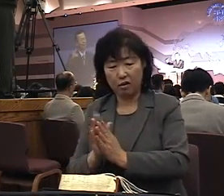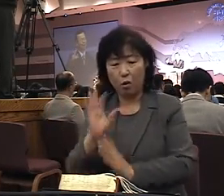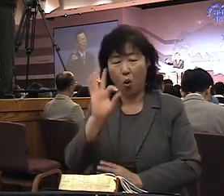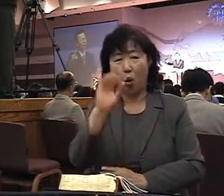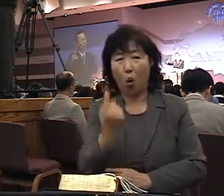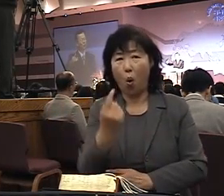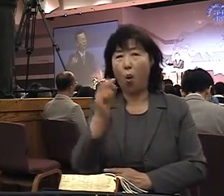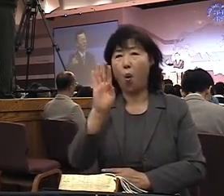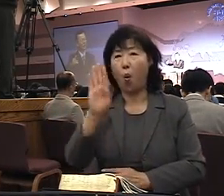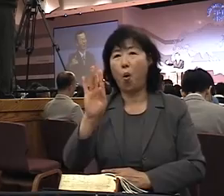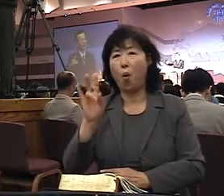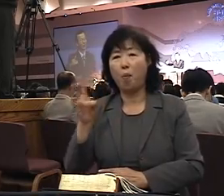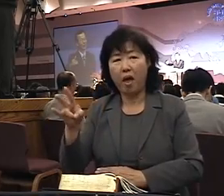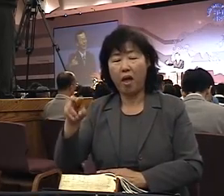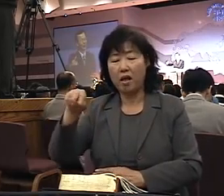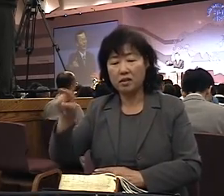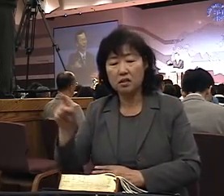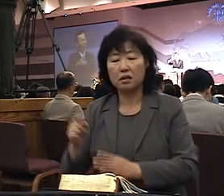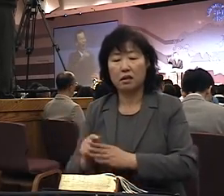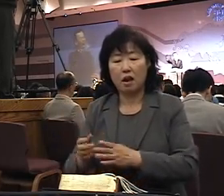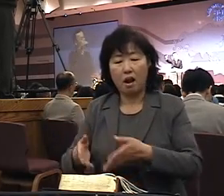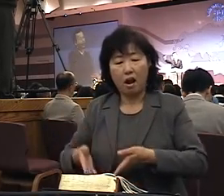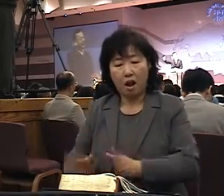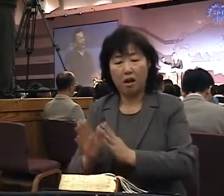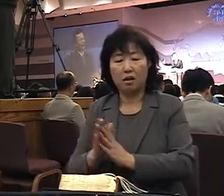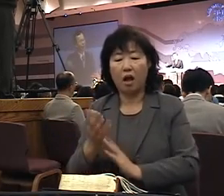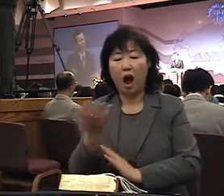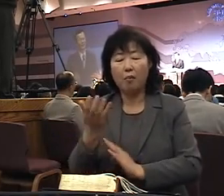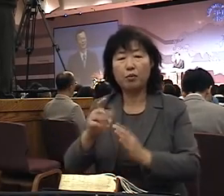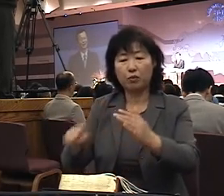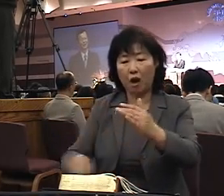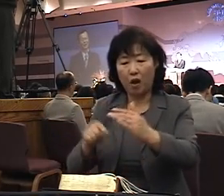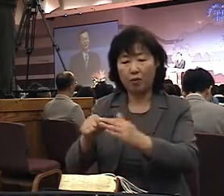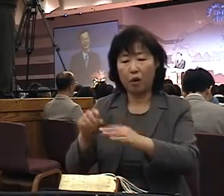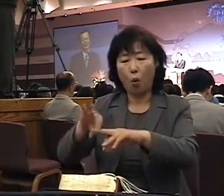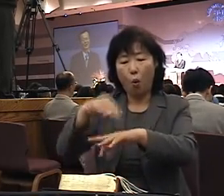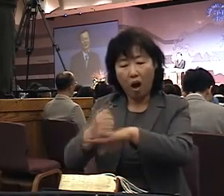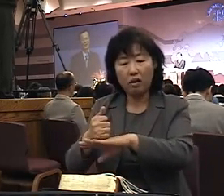그러한 아픔과 수치 가운데 왕의 가문이